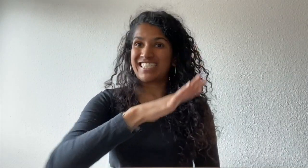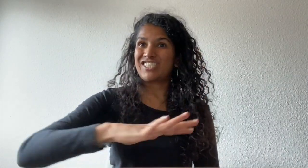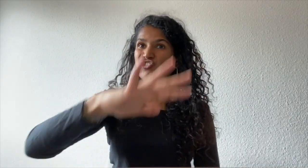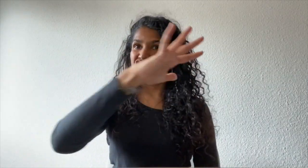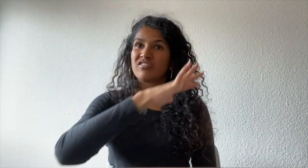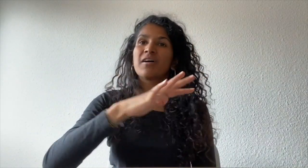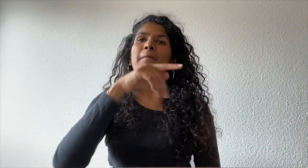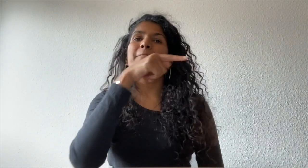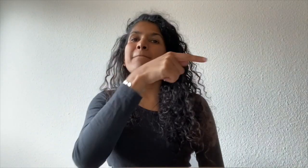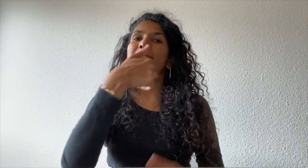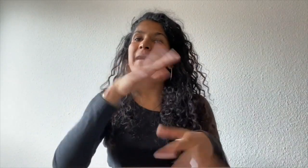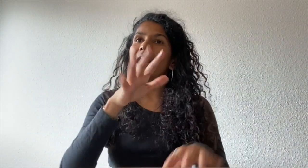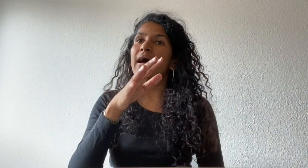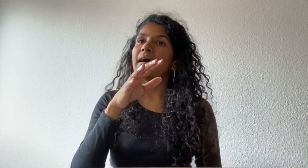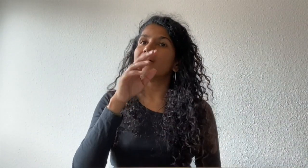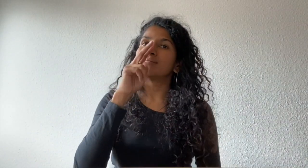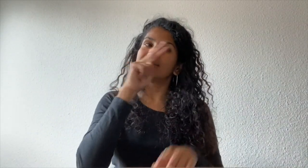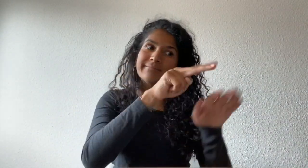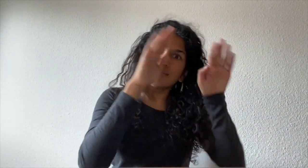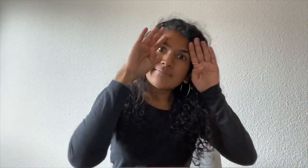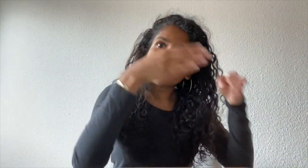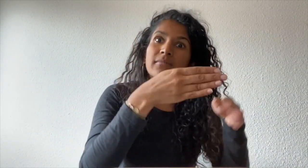BIPOC-Frauen zum Beispiel werden nicht berücksichtigt.